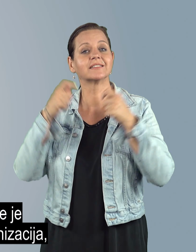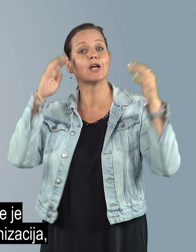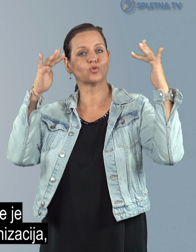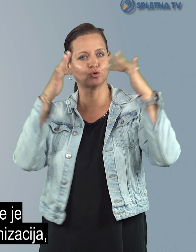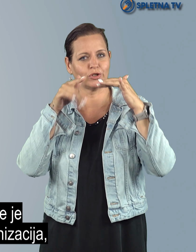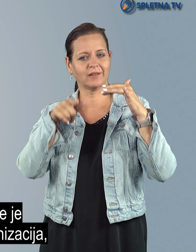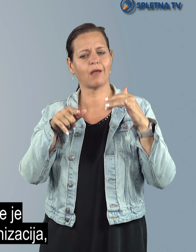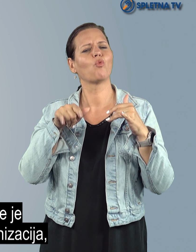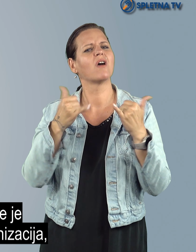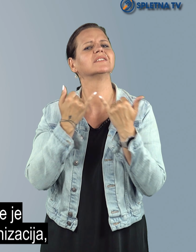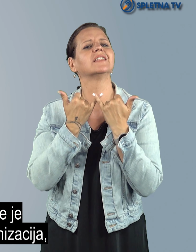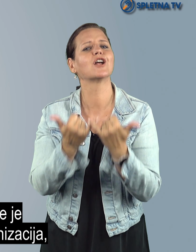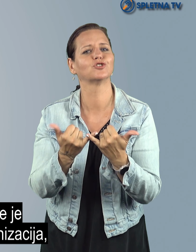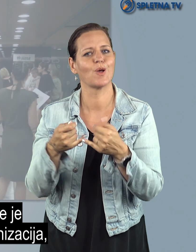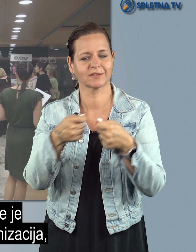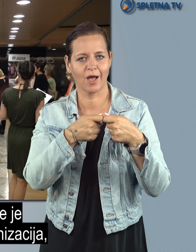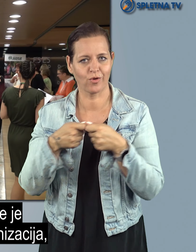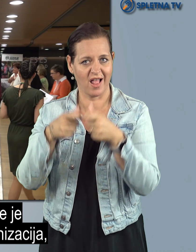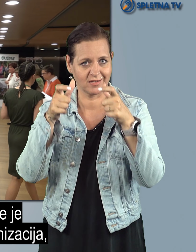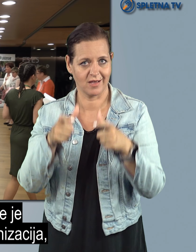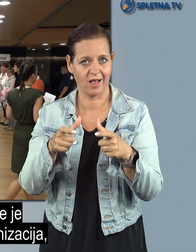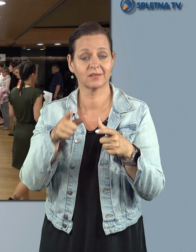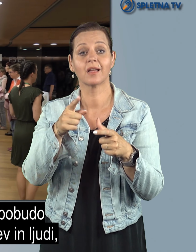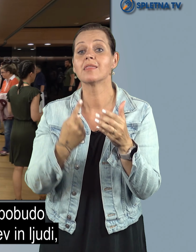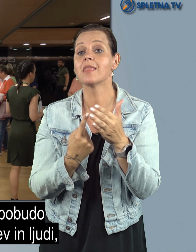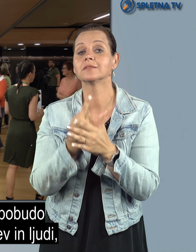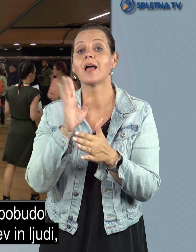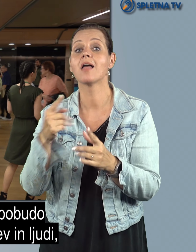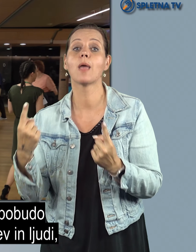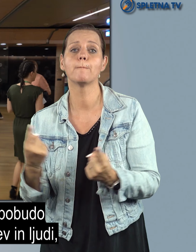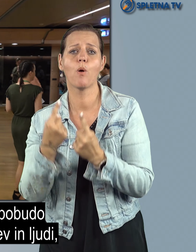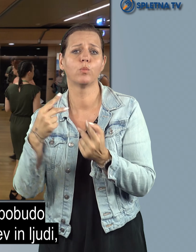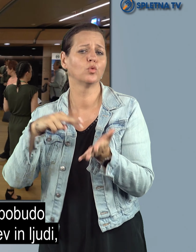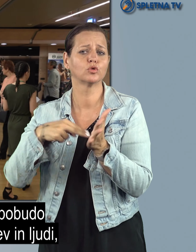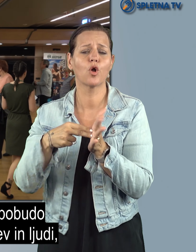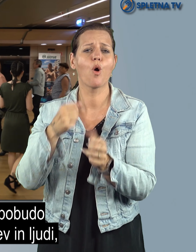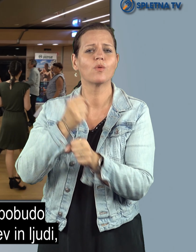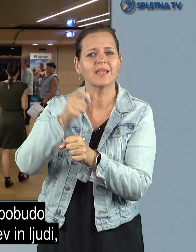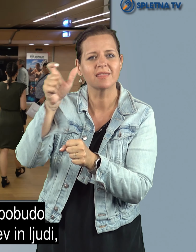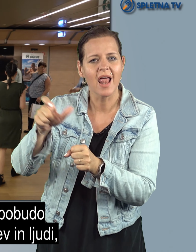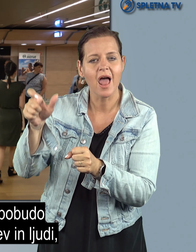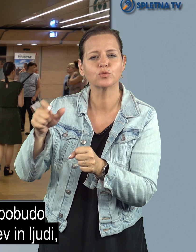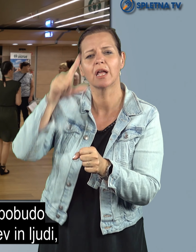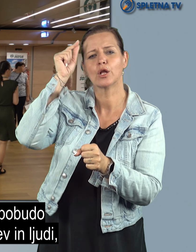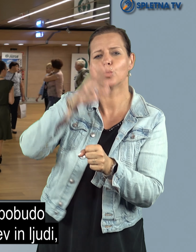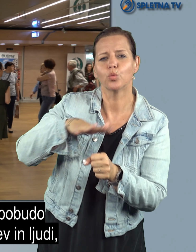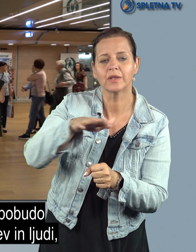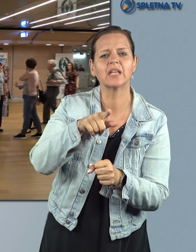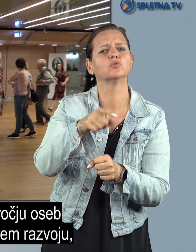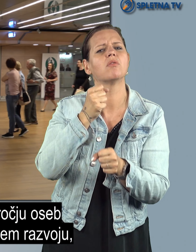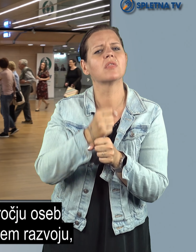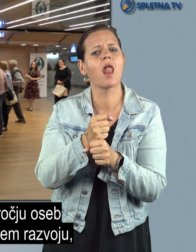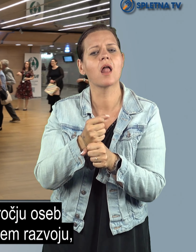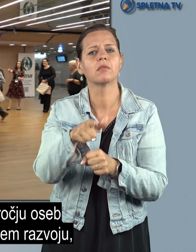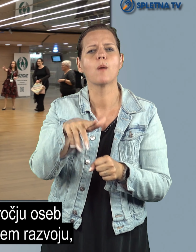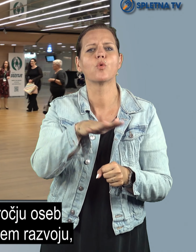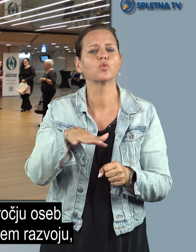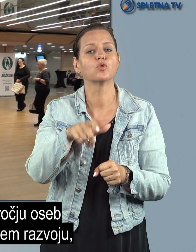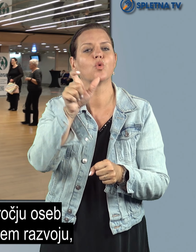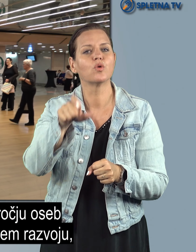Zveza Sožitje je starševska organizacija, ki je nastala na pobudo strokovnih delavcev in ljudi, ki so delali